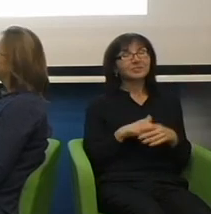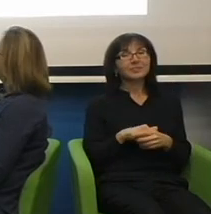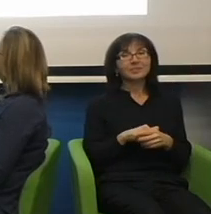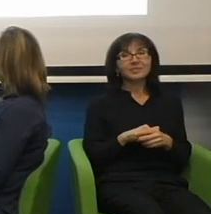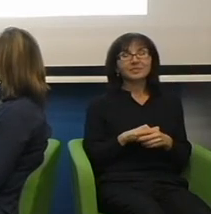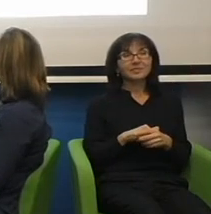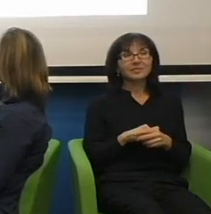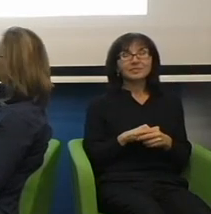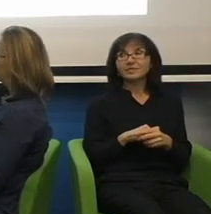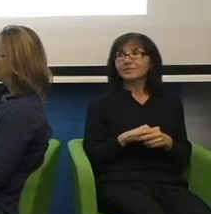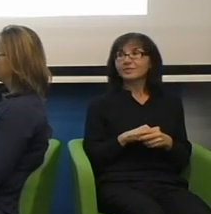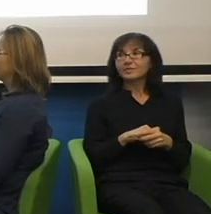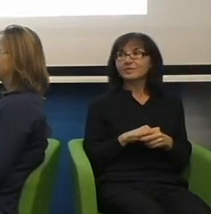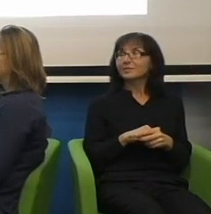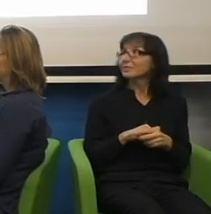prawda?